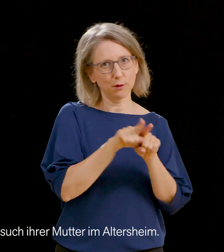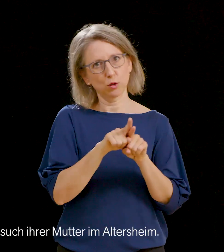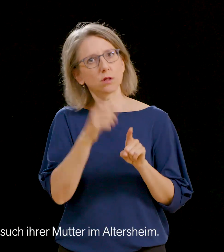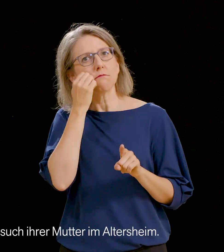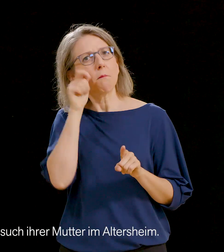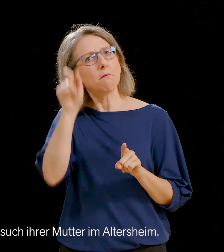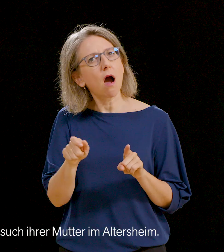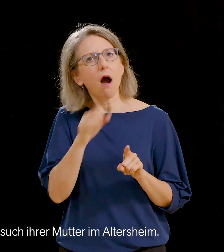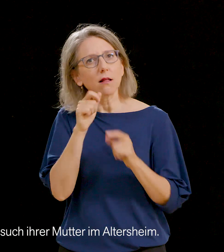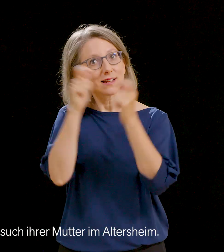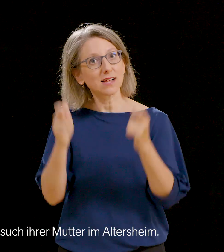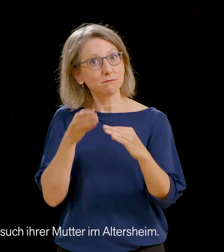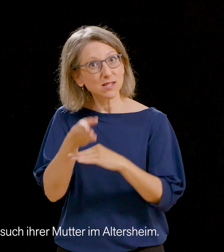einen Besuch ihrer Mutter im Altersheim.